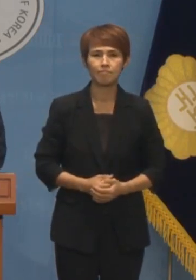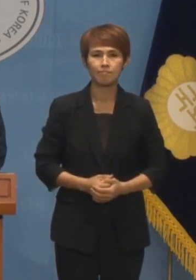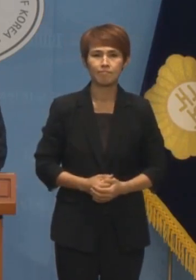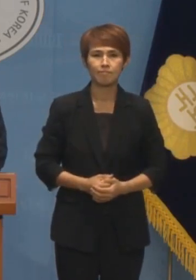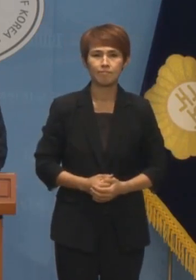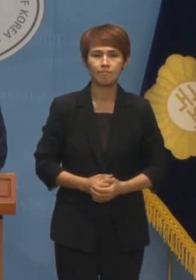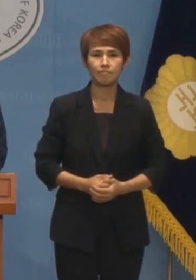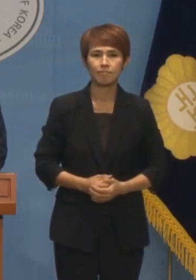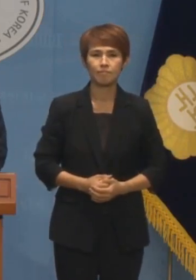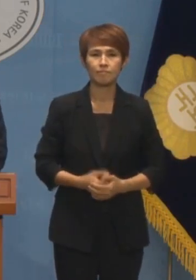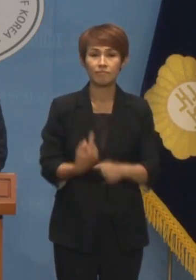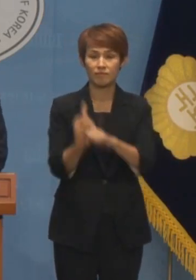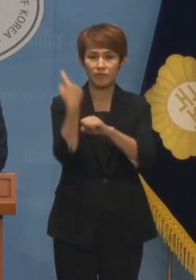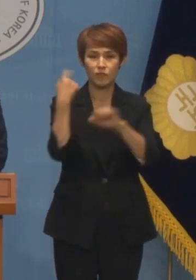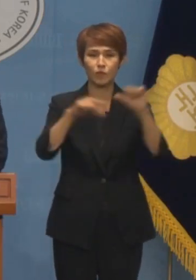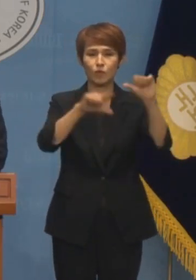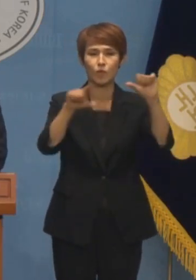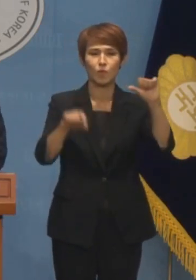2023년 5월 14일